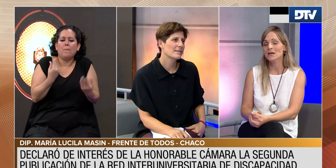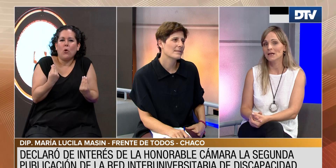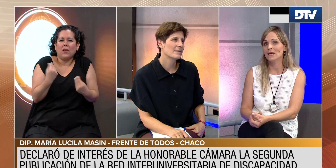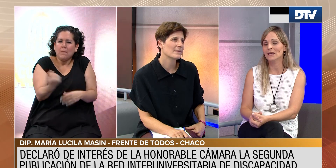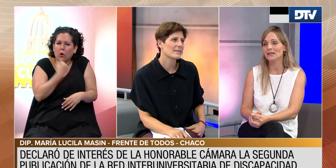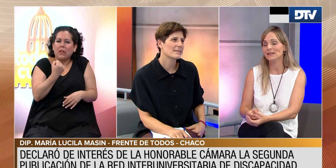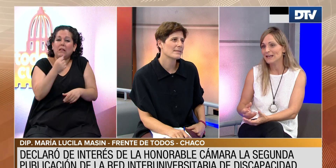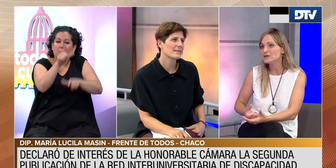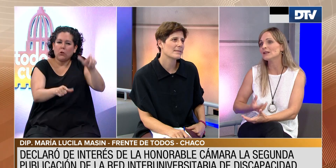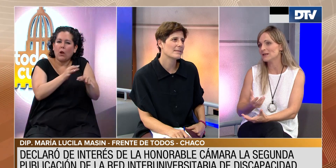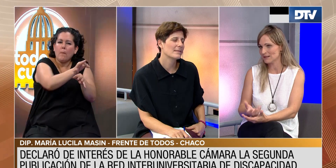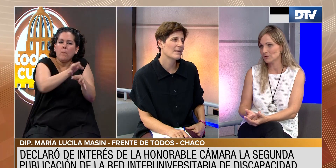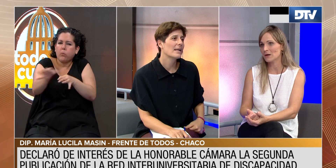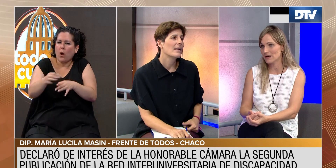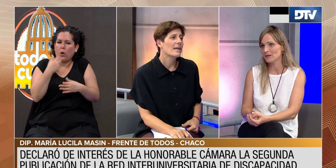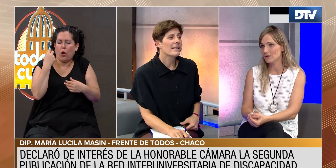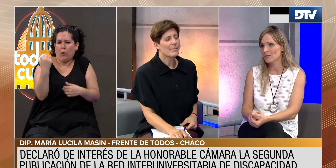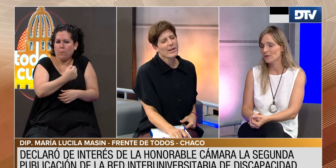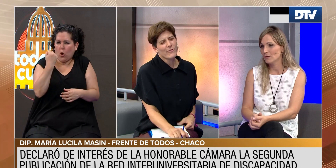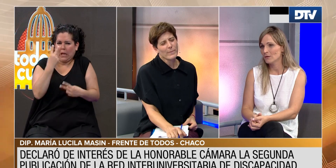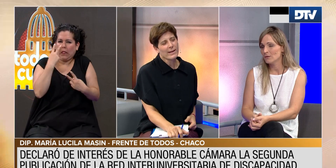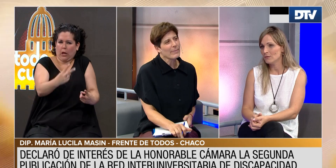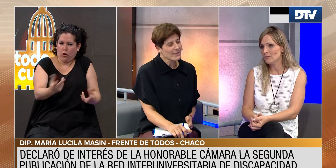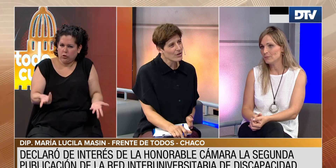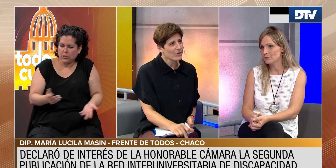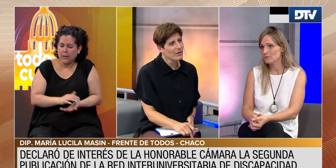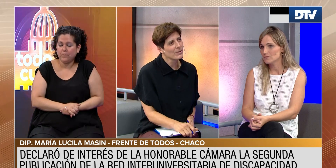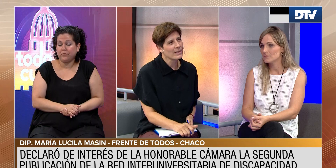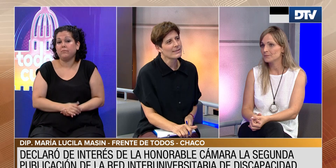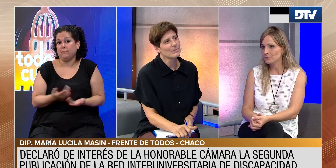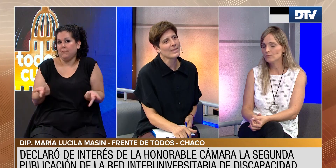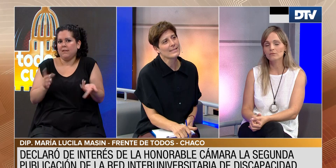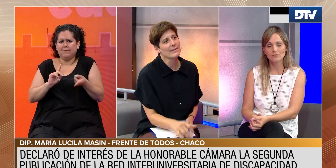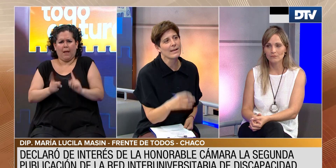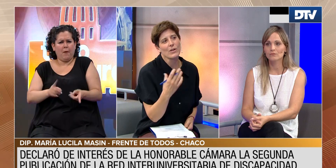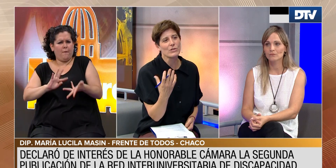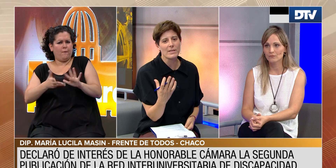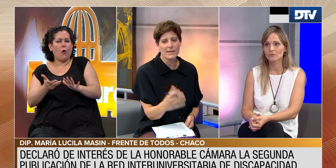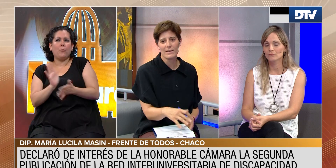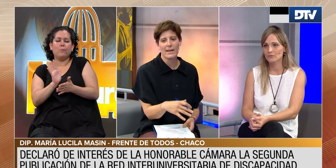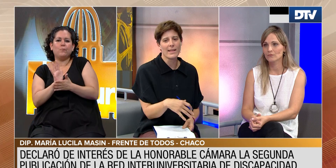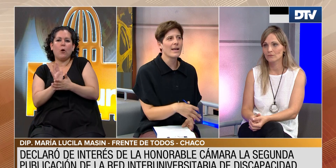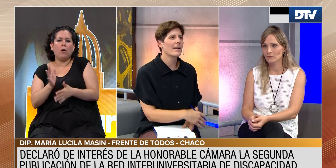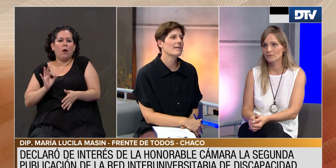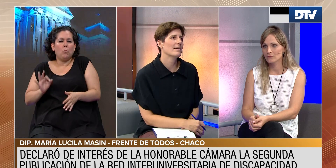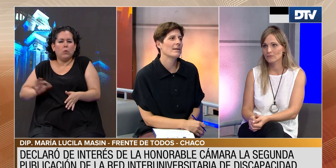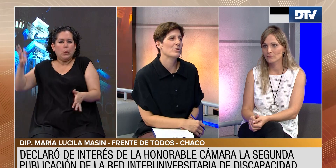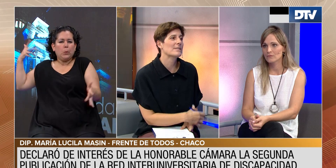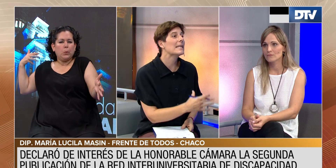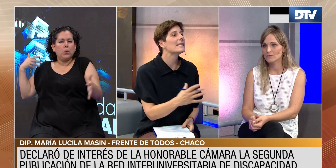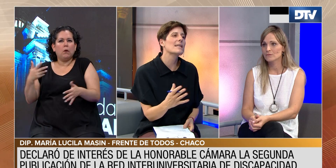pueblos y en eso también estamos trabajando. Y también una forma de reparación, ¿no? Porque estamos tan centrados en la